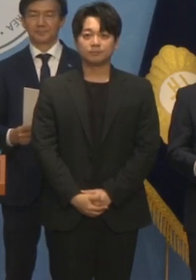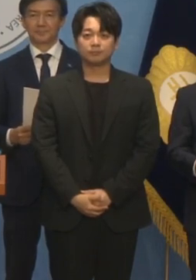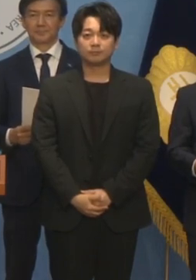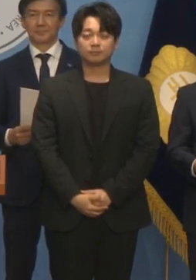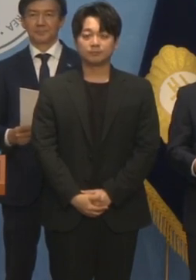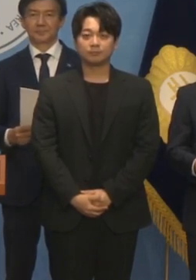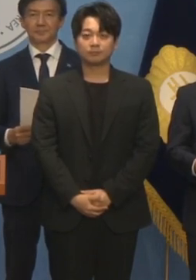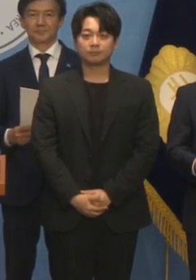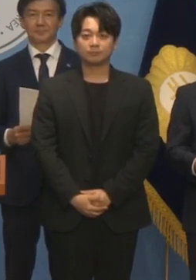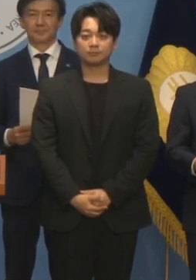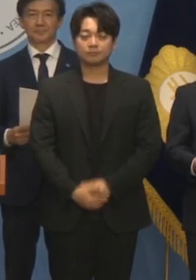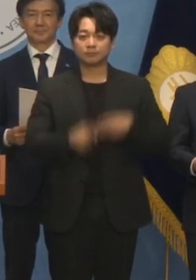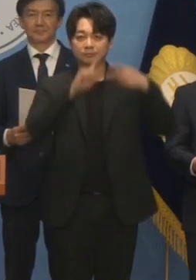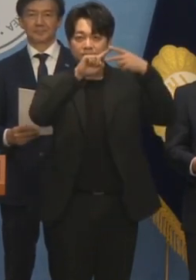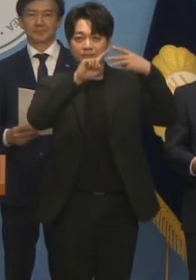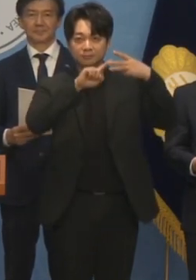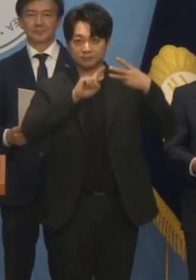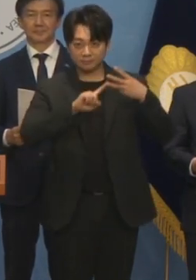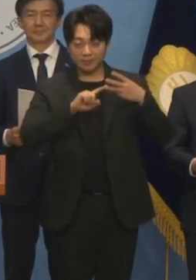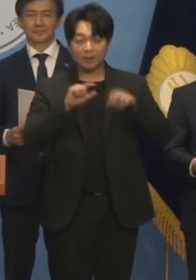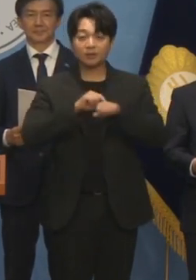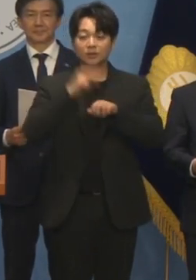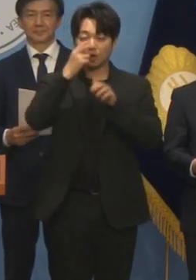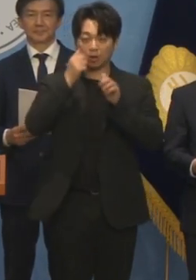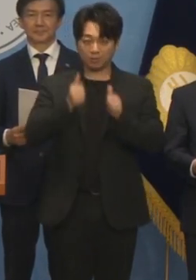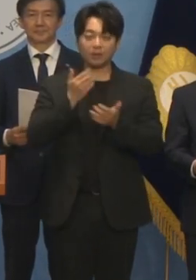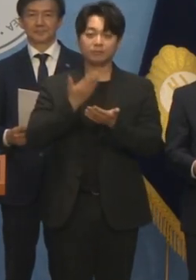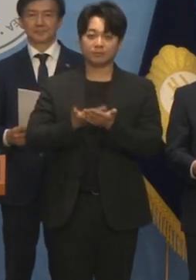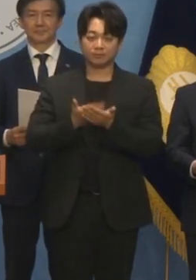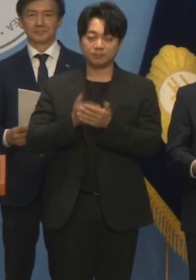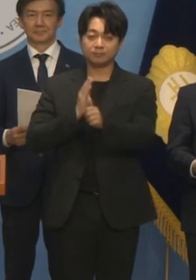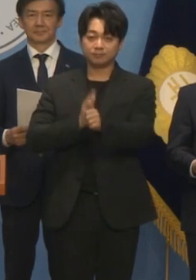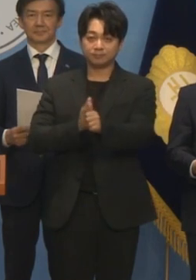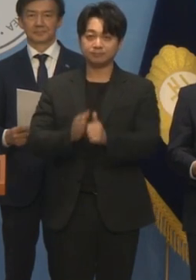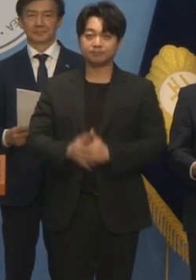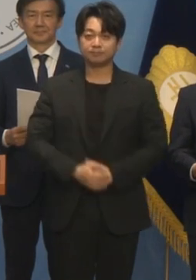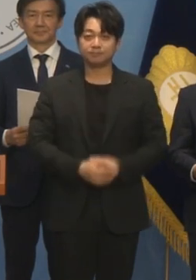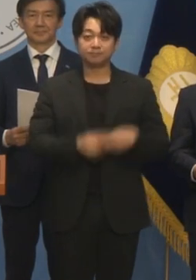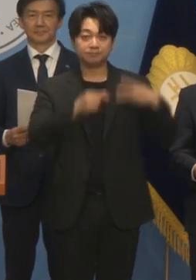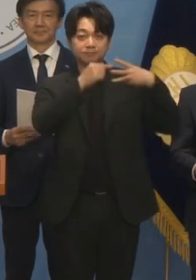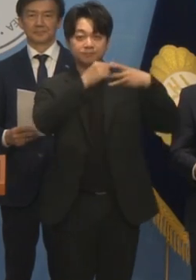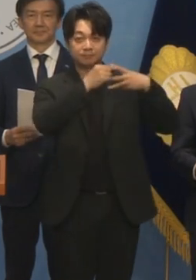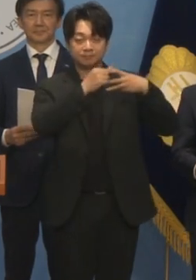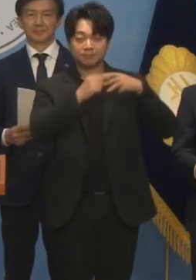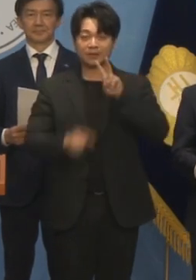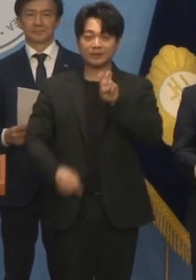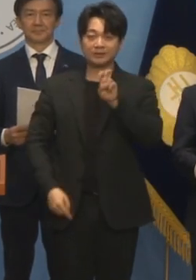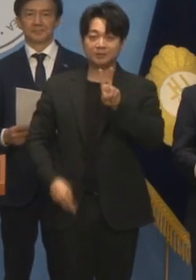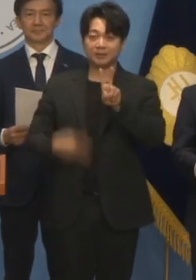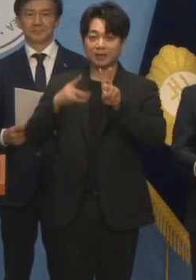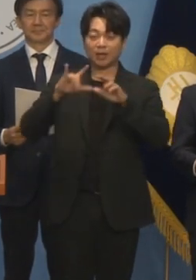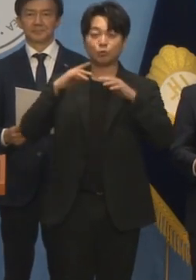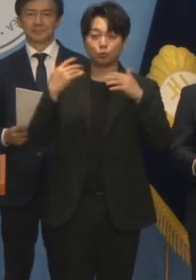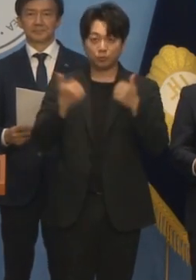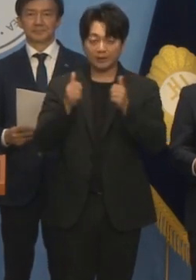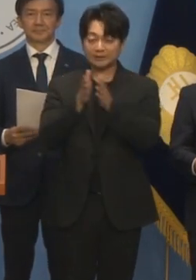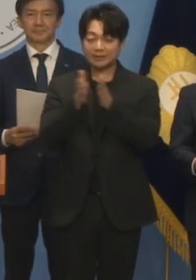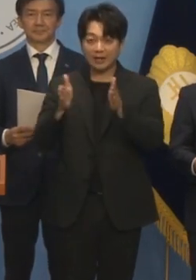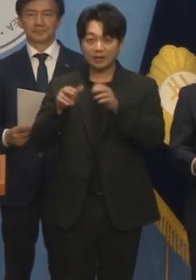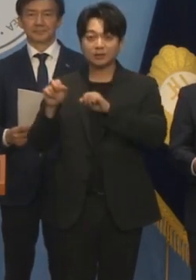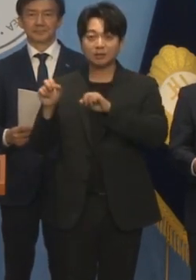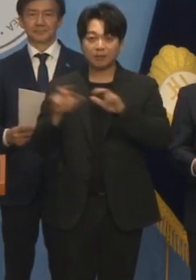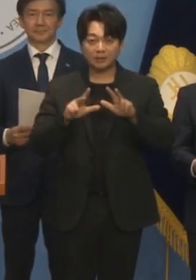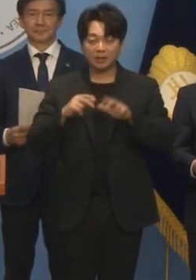다음으로 세 가지 특검에 대한 요구입니다. 첫 번째, 22대 국회 개원 즉시 최혜병